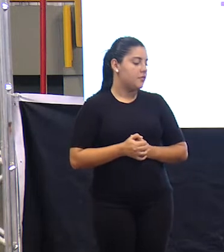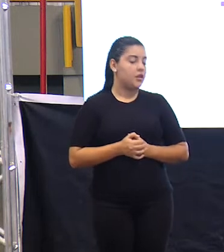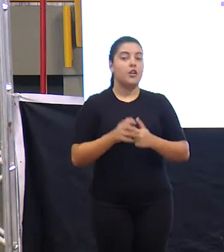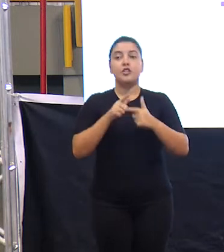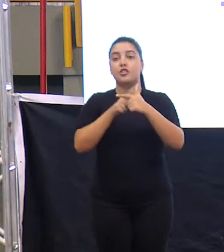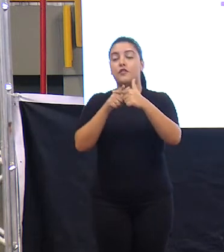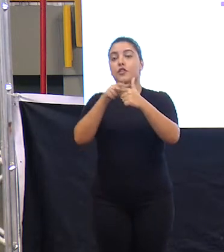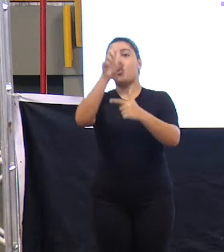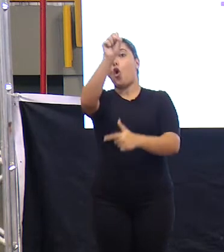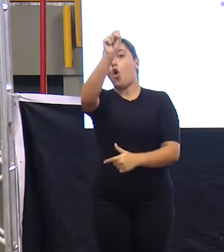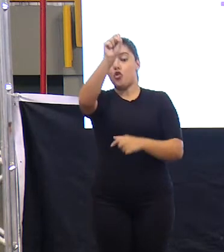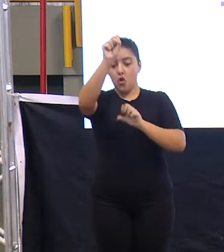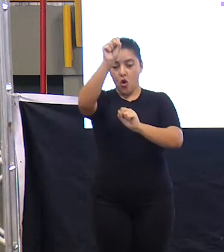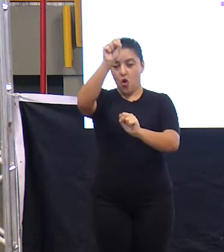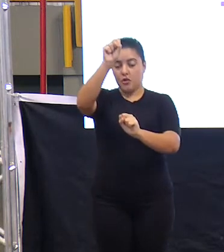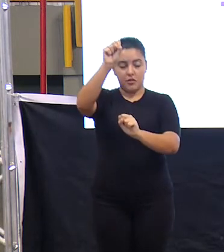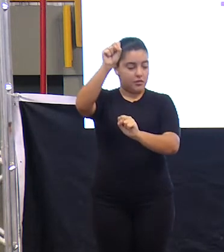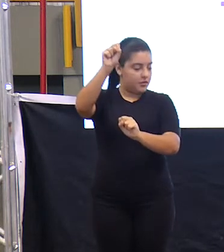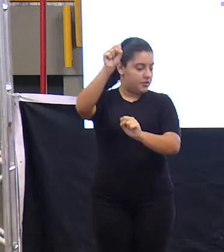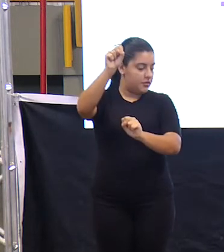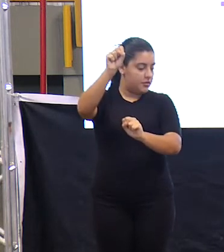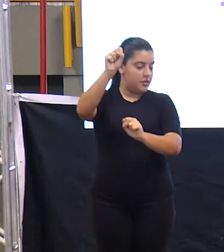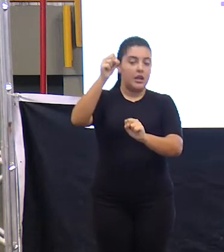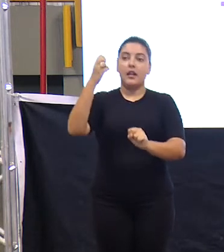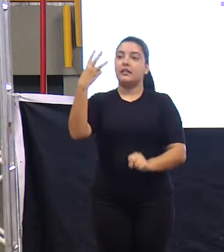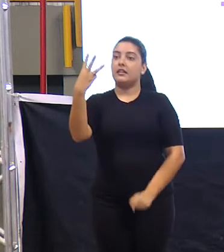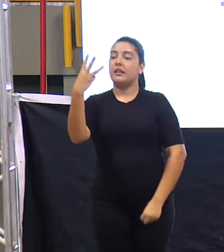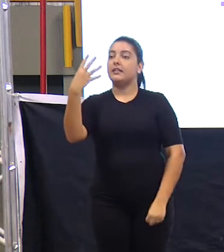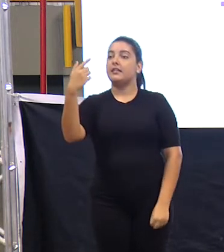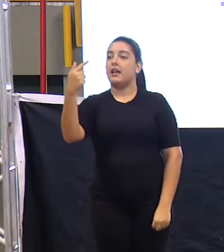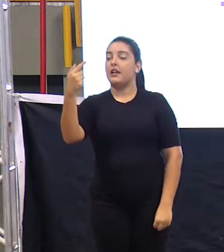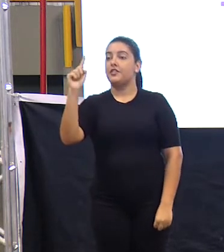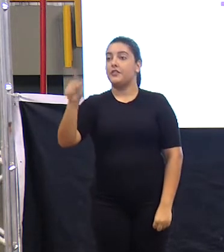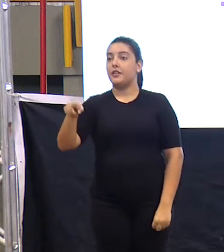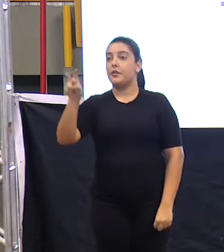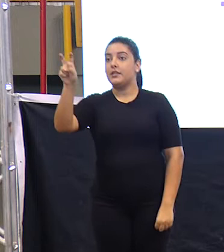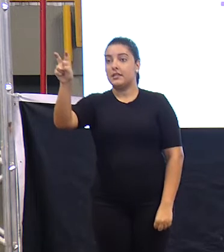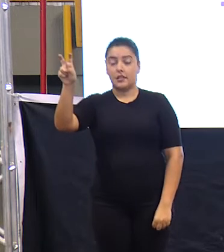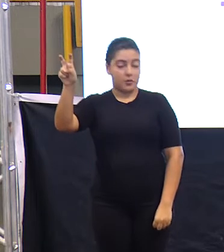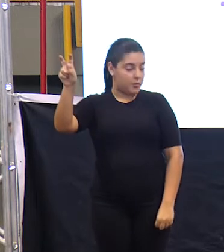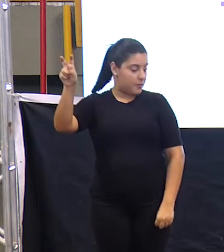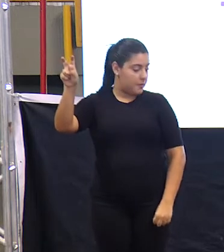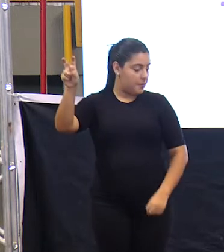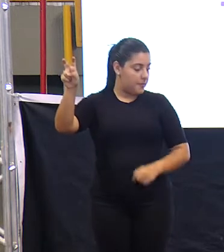cima? Por 8. 300 dividido por 8, 37,5.